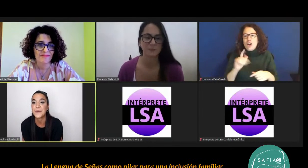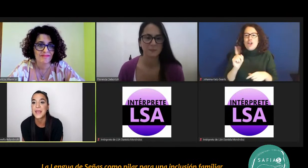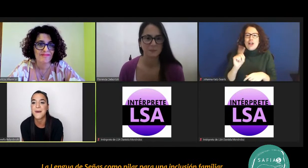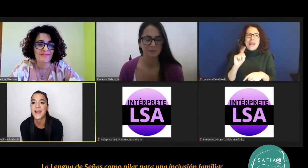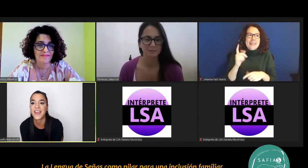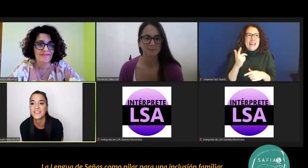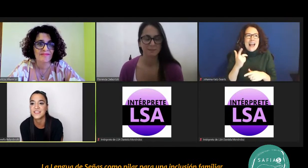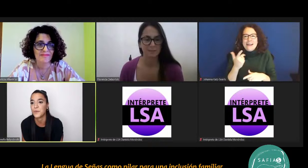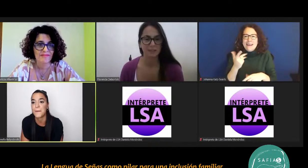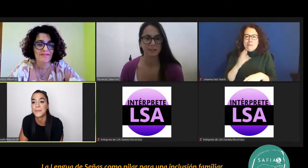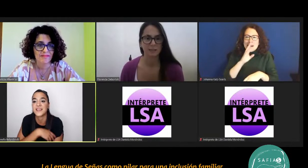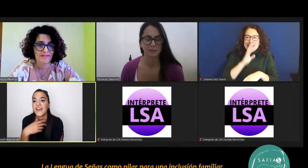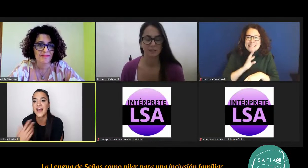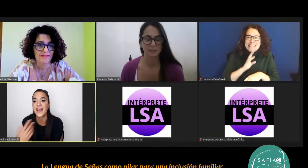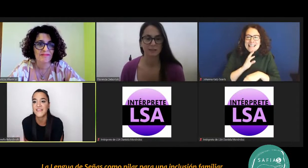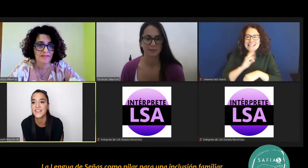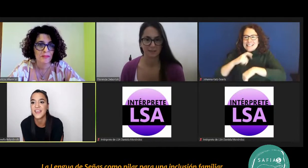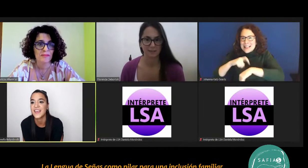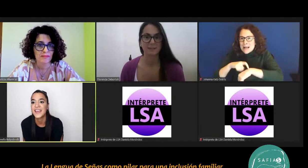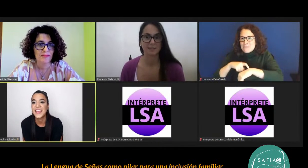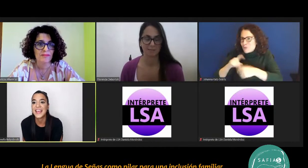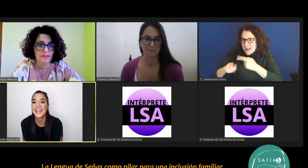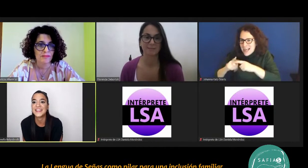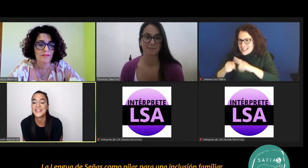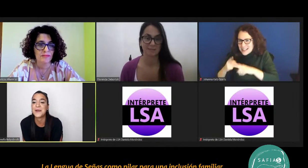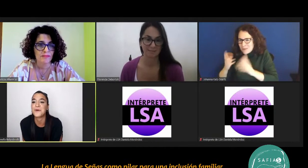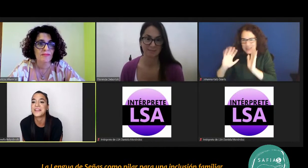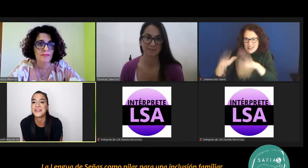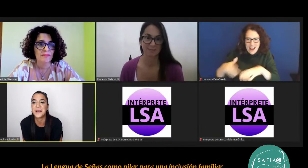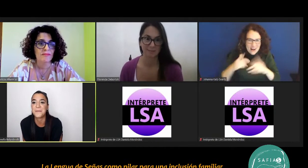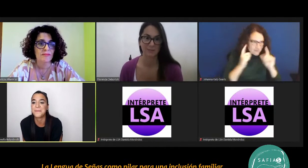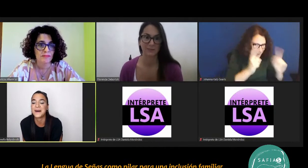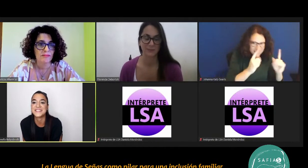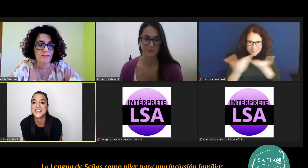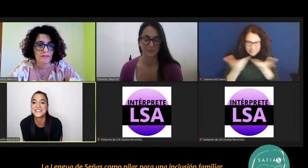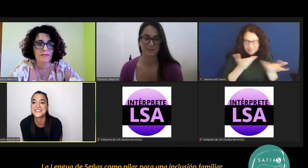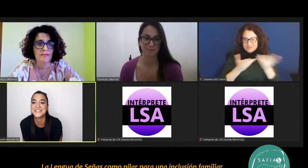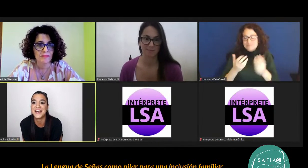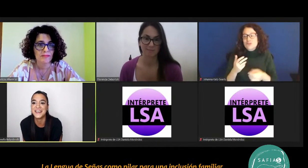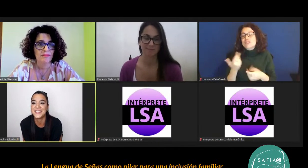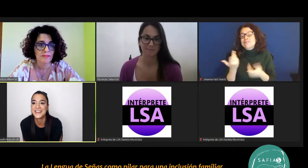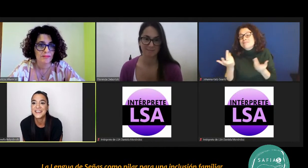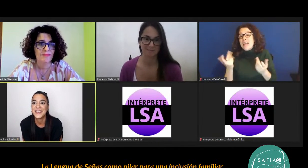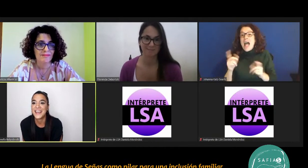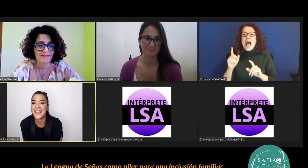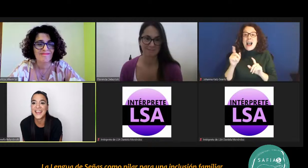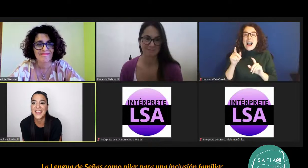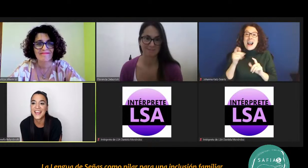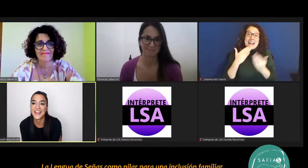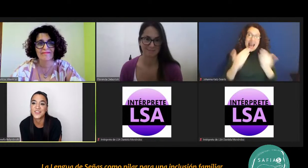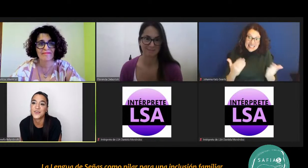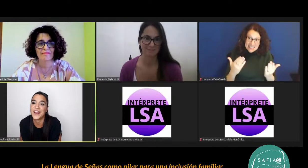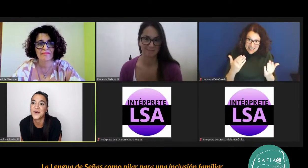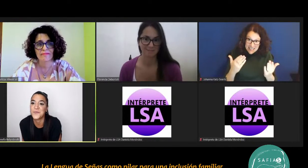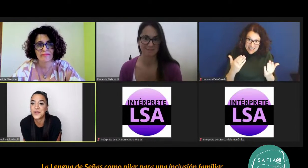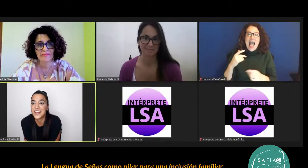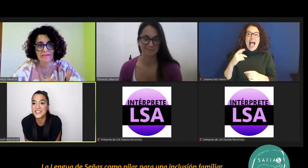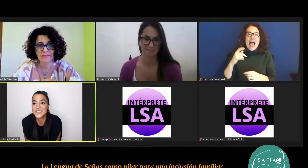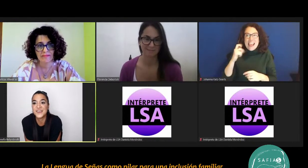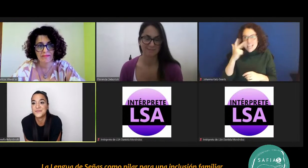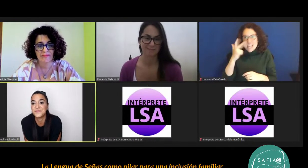y había más gente en una mesa grande, teníamos que tener paciencia en esto de